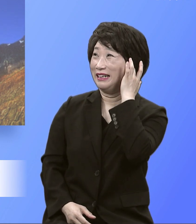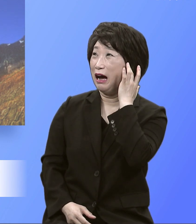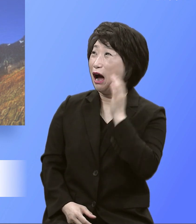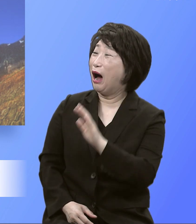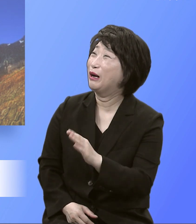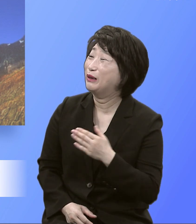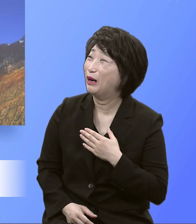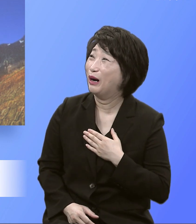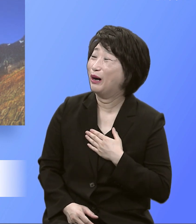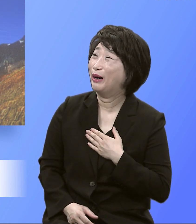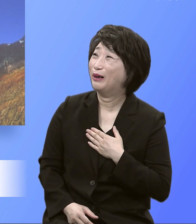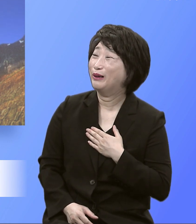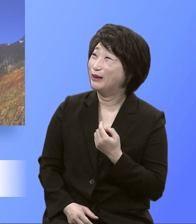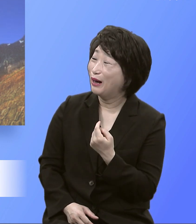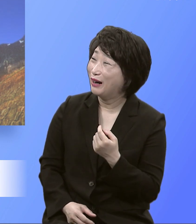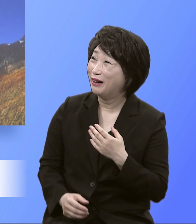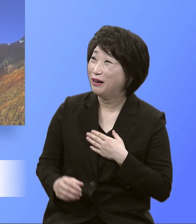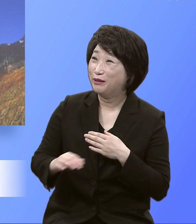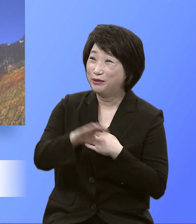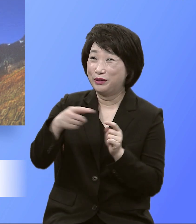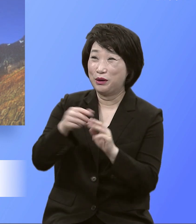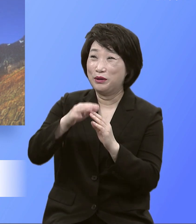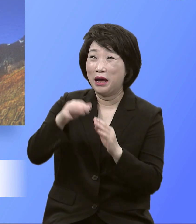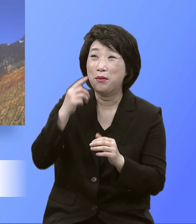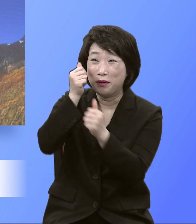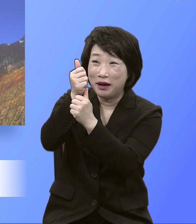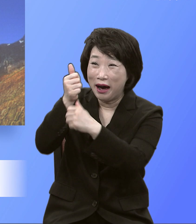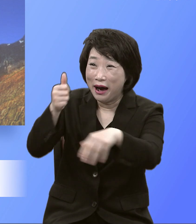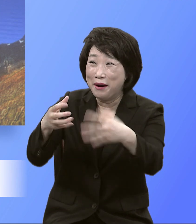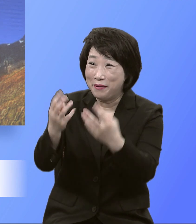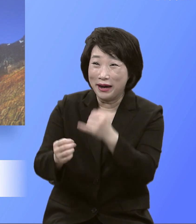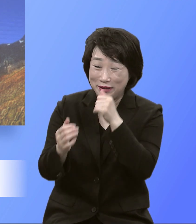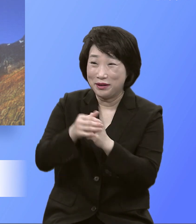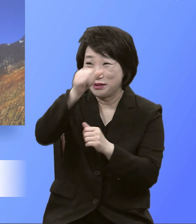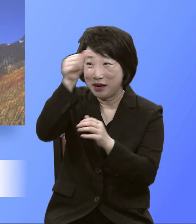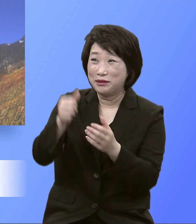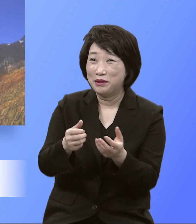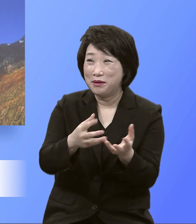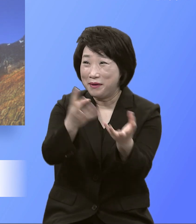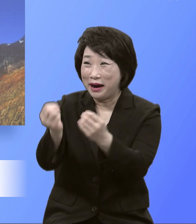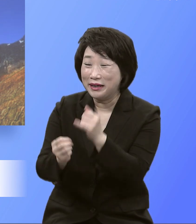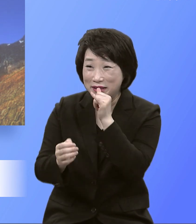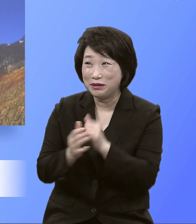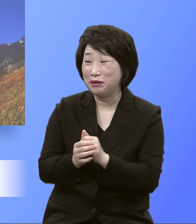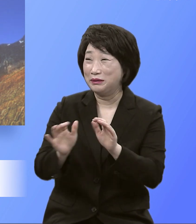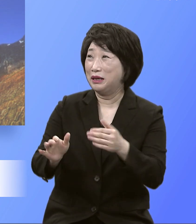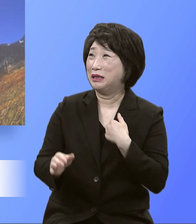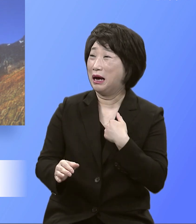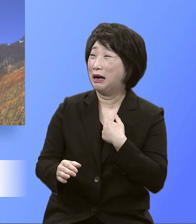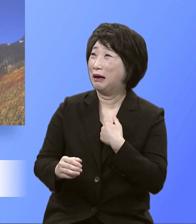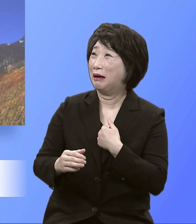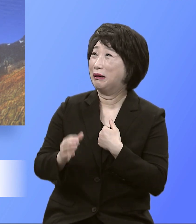아니 우리 교회 부목사님들도 많이 계시고 장로님들도 계시고 근데 왜